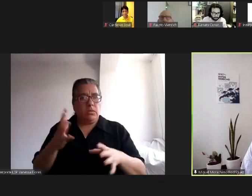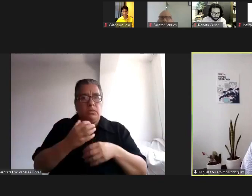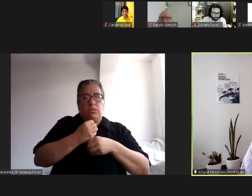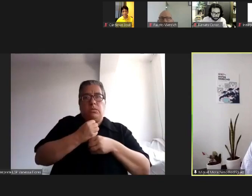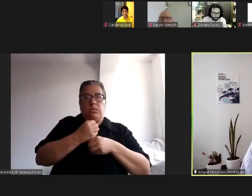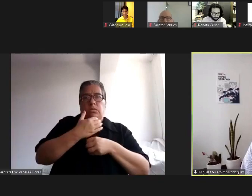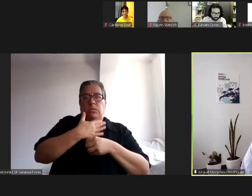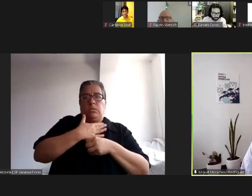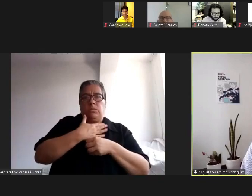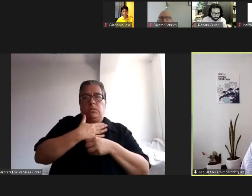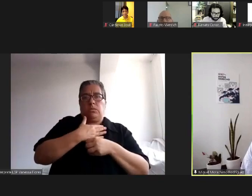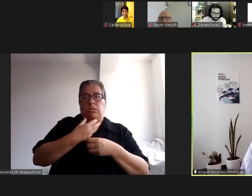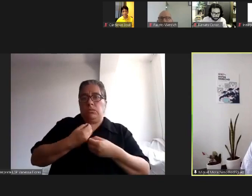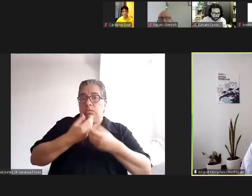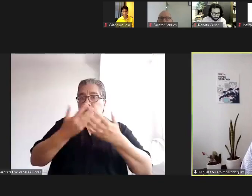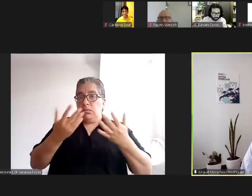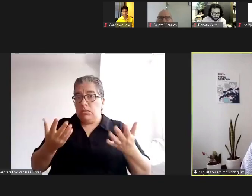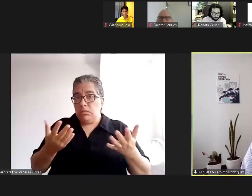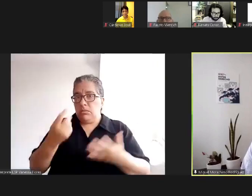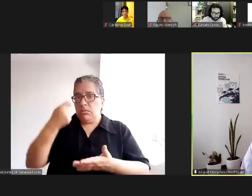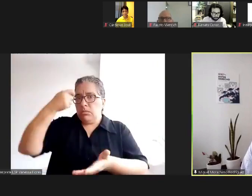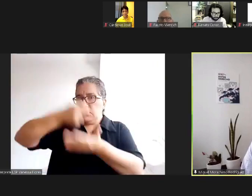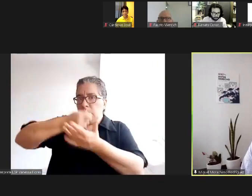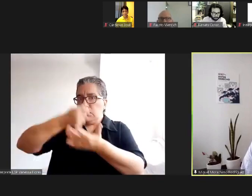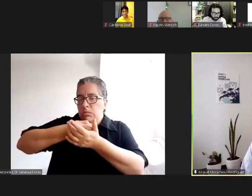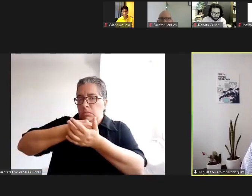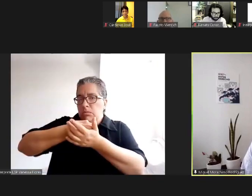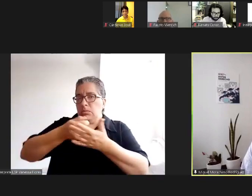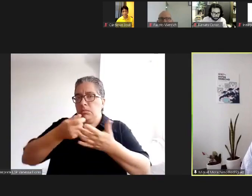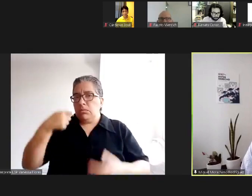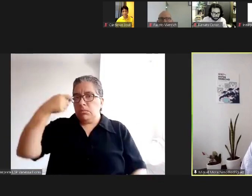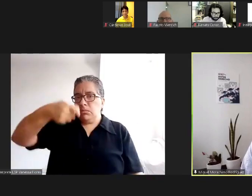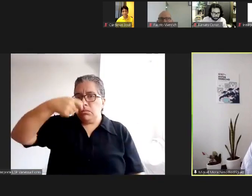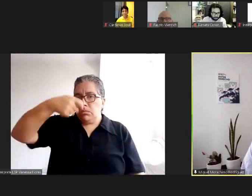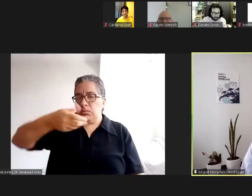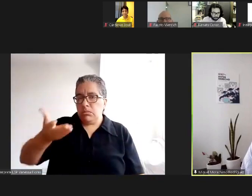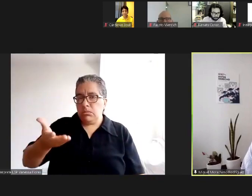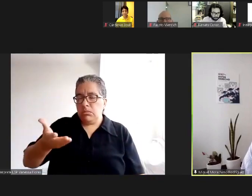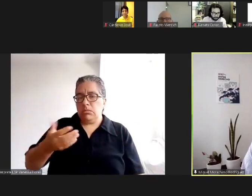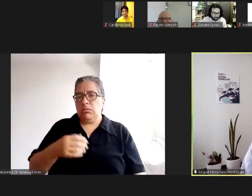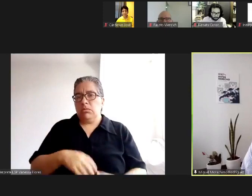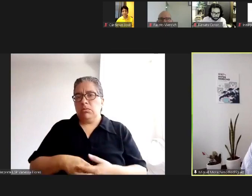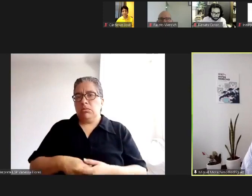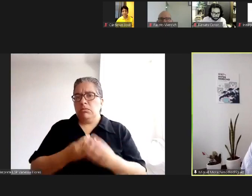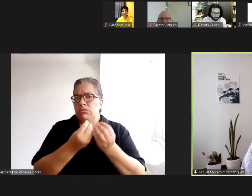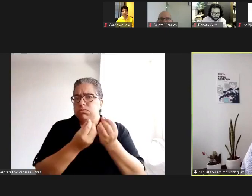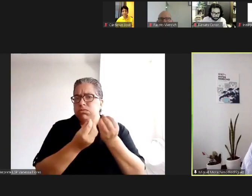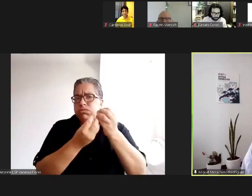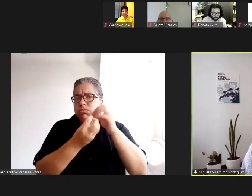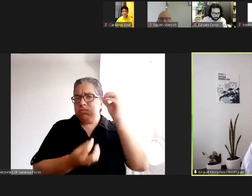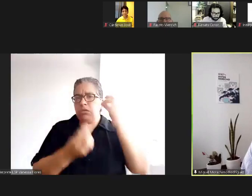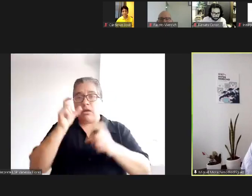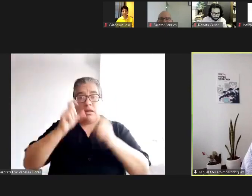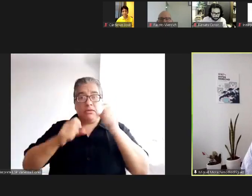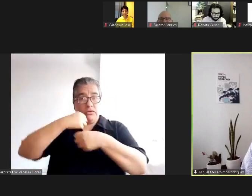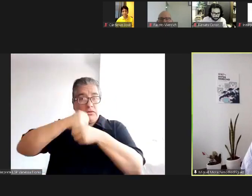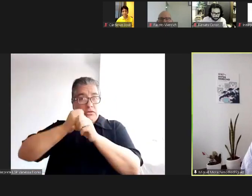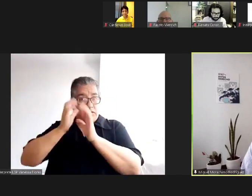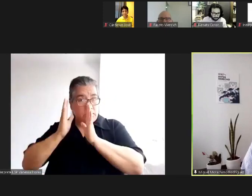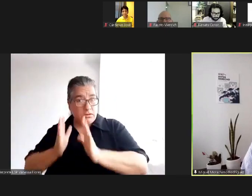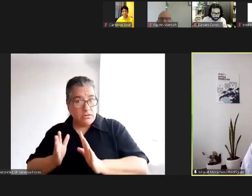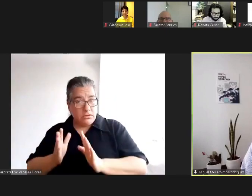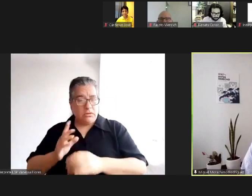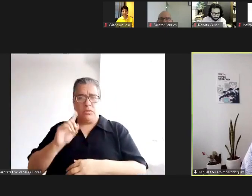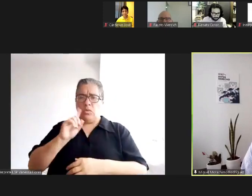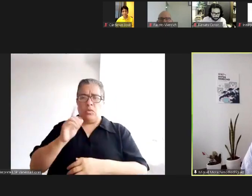darle dinero, riqueza o valor a los creadores, sino también,